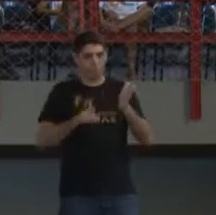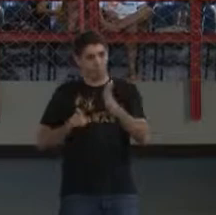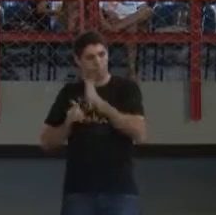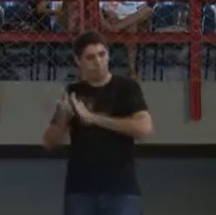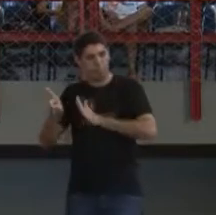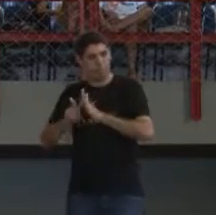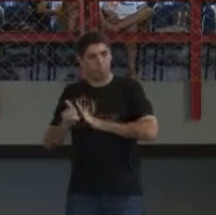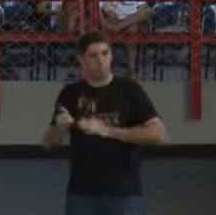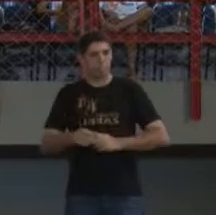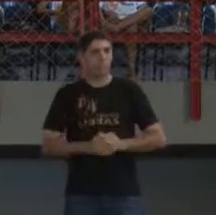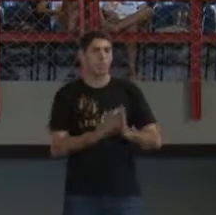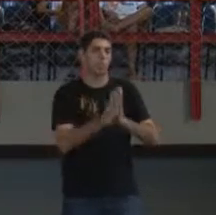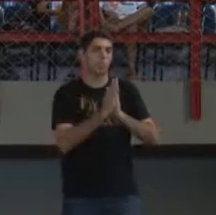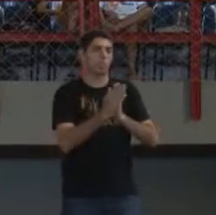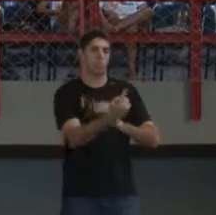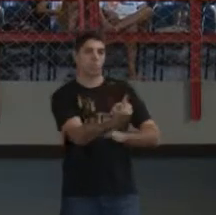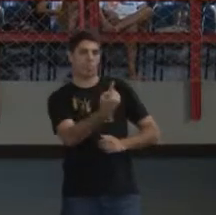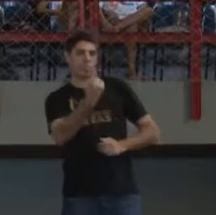Traz aqui, Ellen.